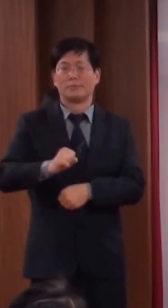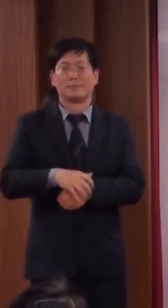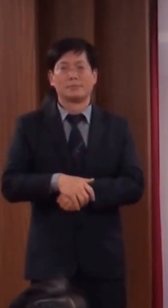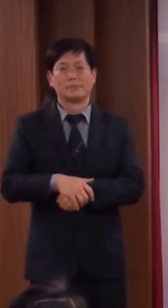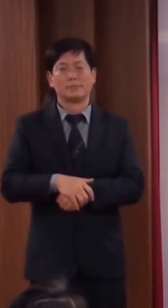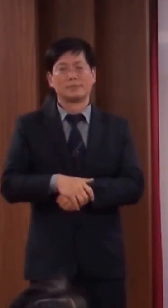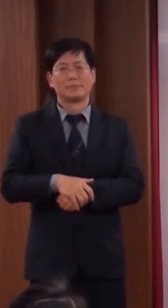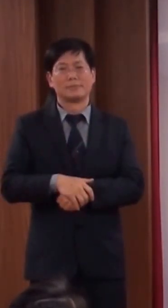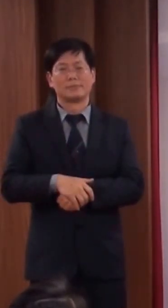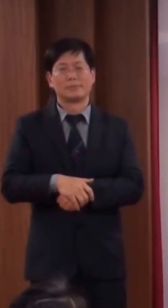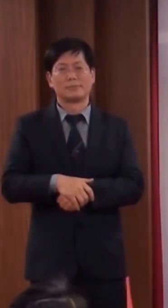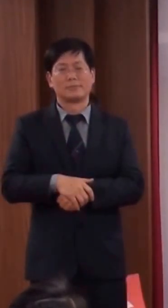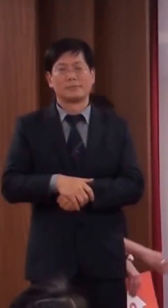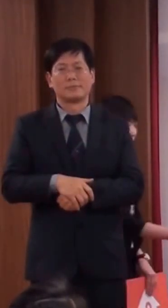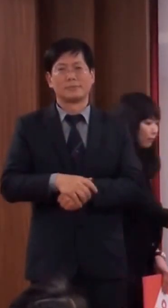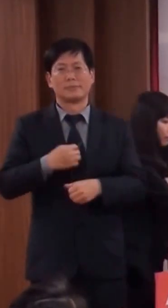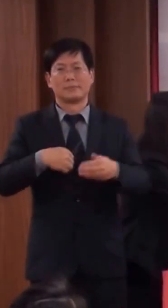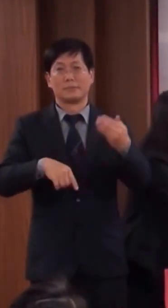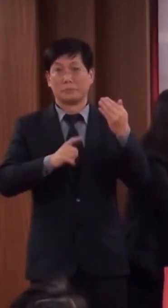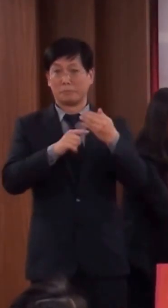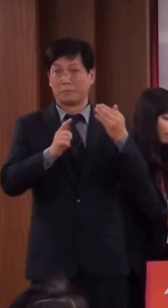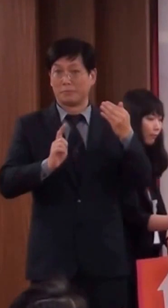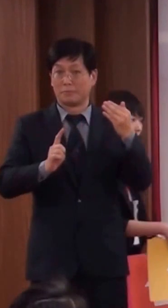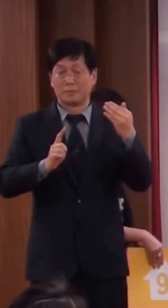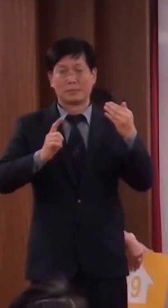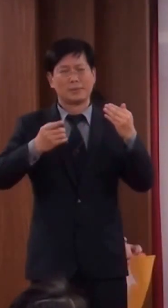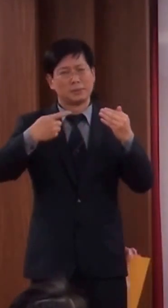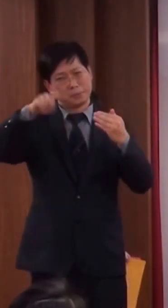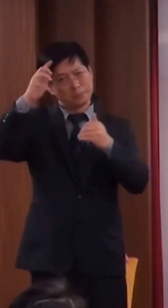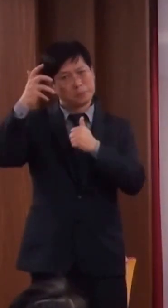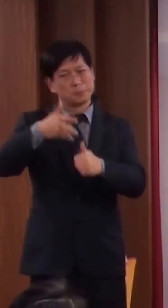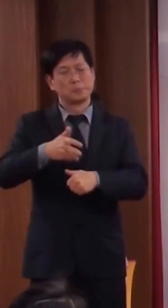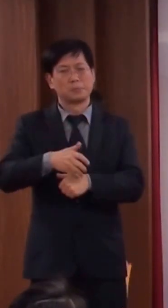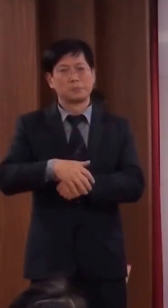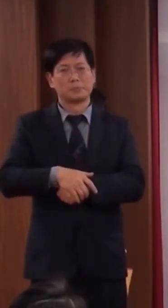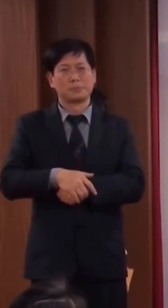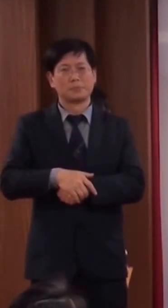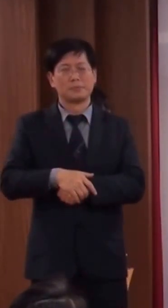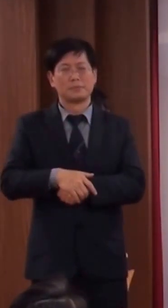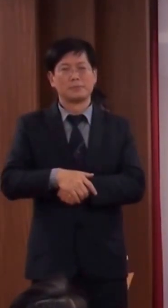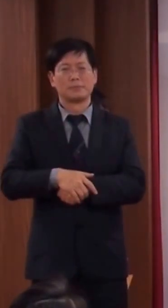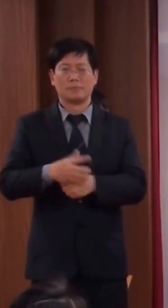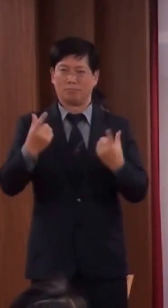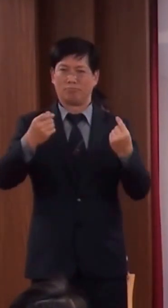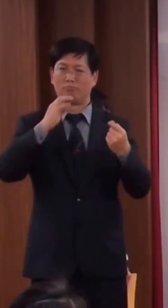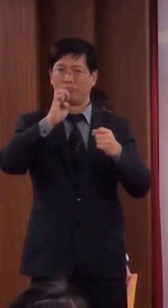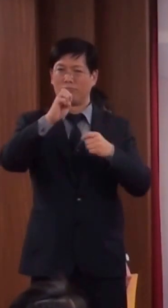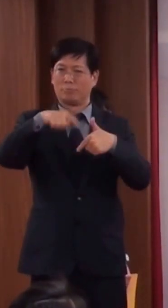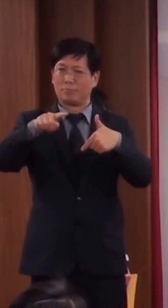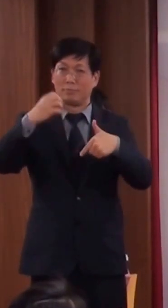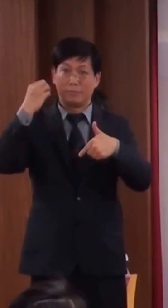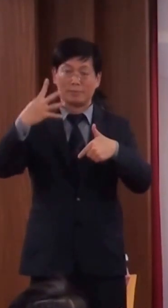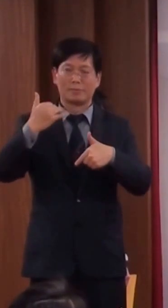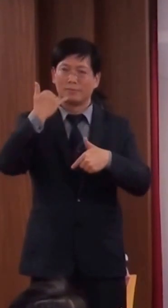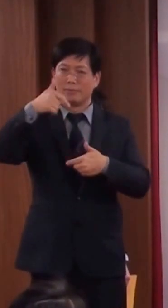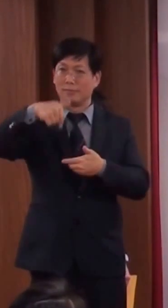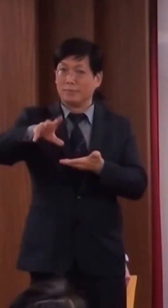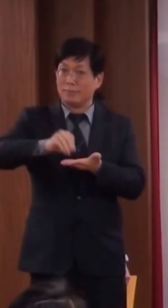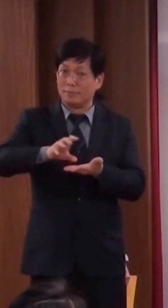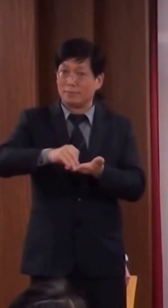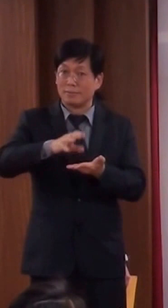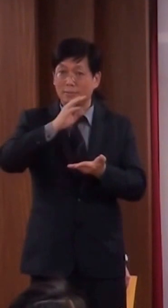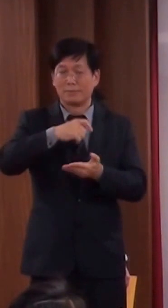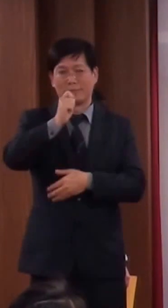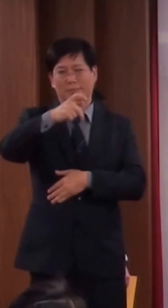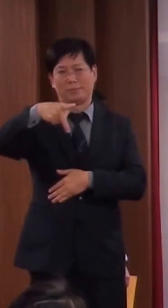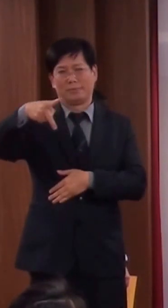邮局不代收。再来，这个是我们比较传统的缴法了，哦，再来也是一化的新招，下载行动支